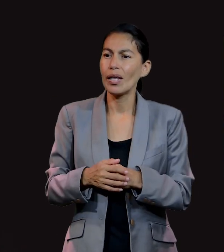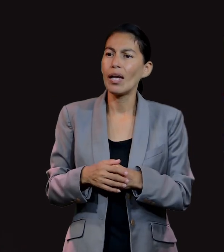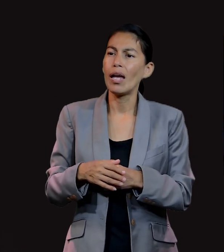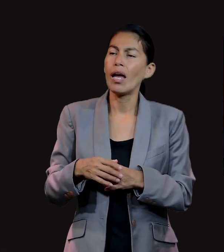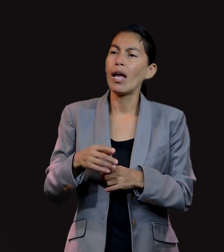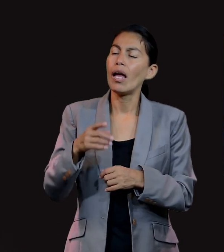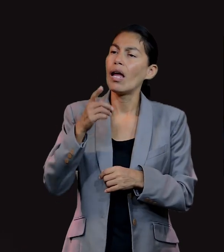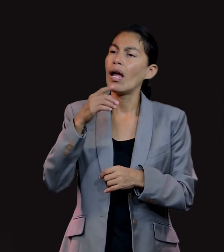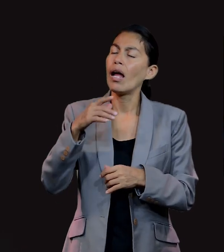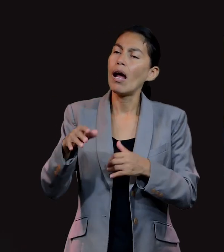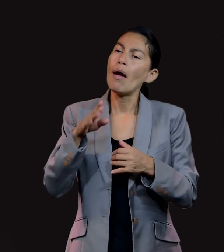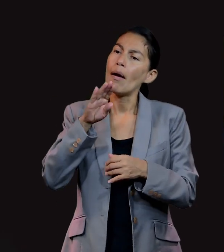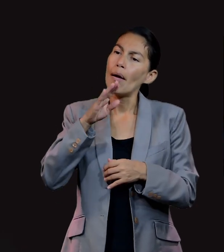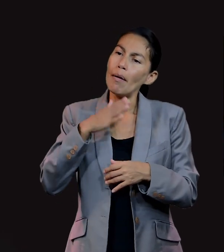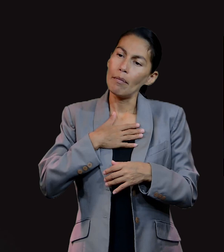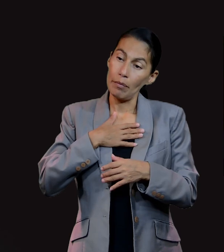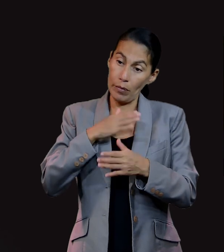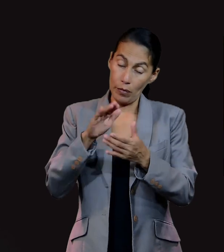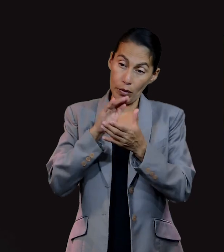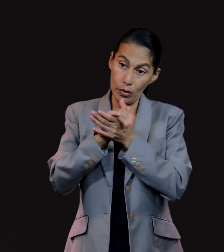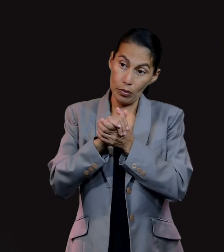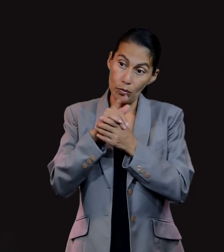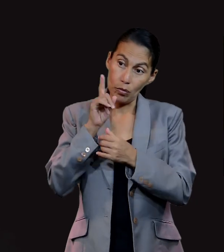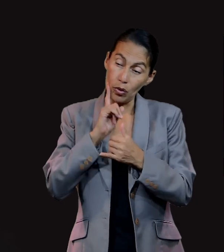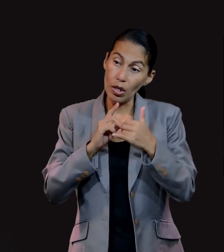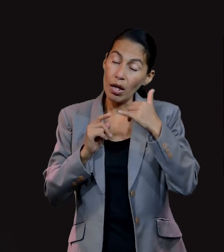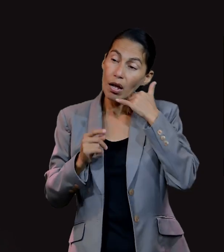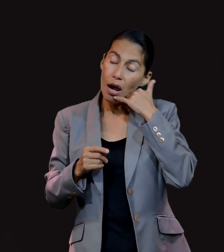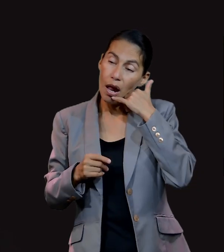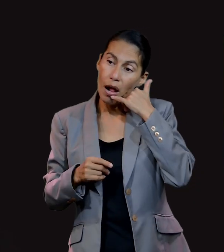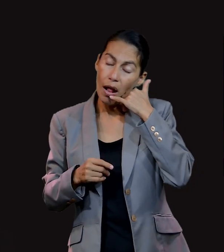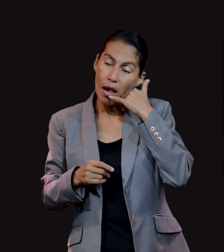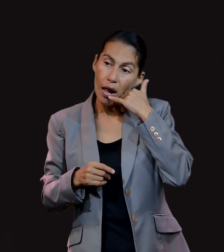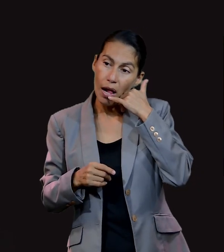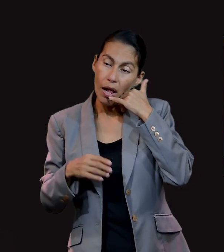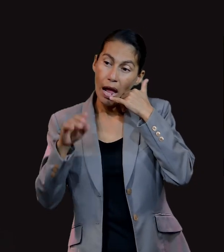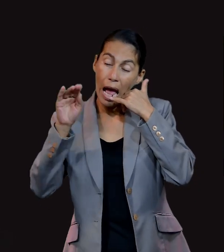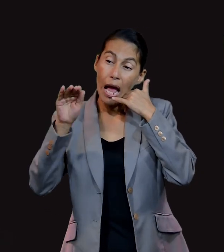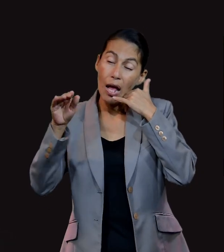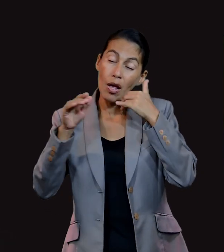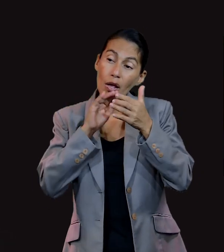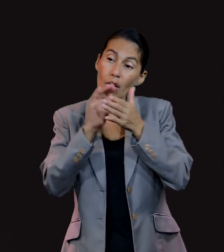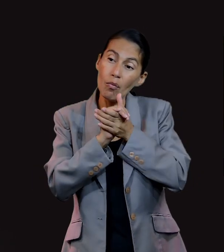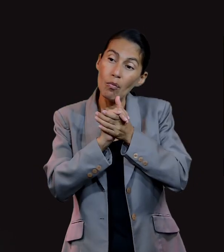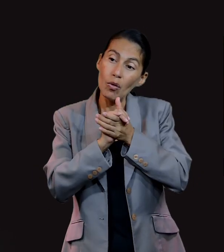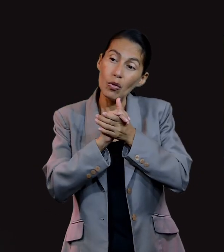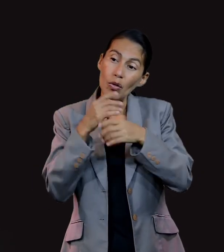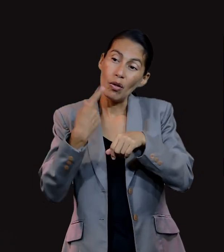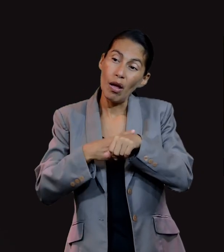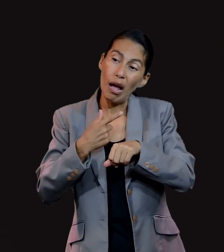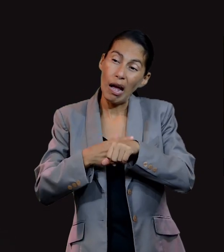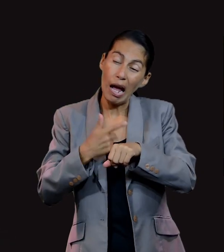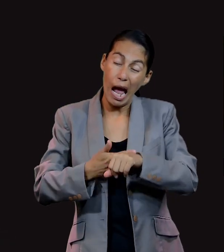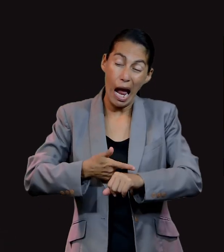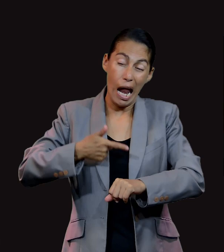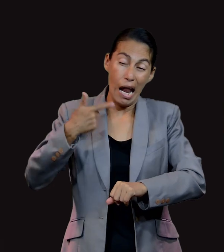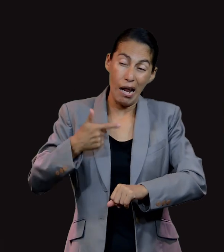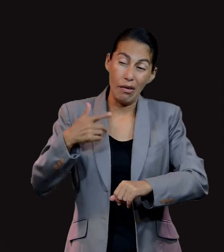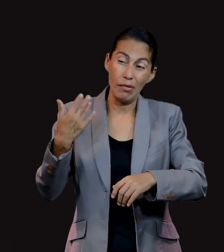mire este venga porque su esposo está delicado probablemente no sobreviva entonces